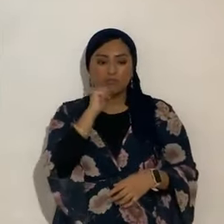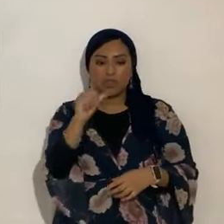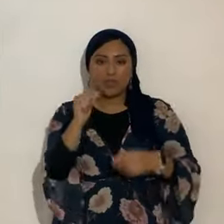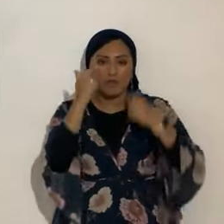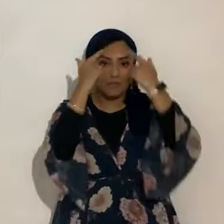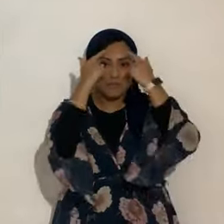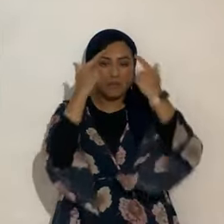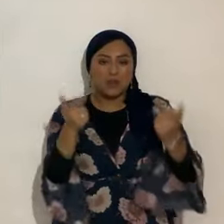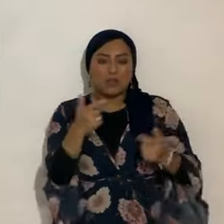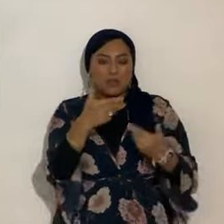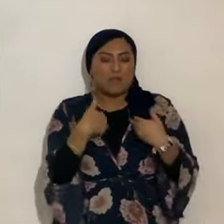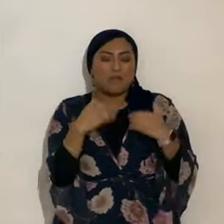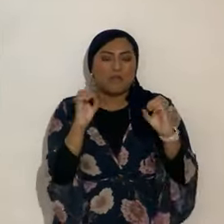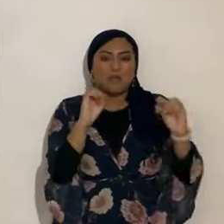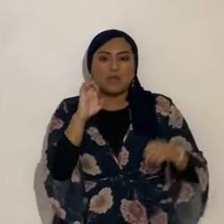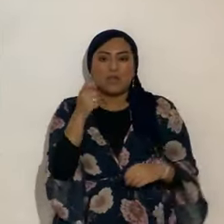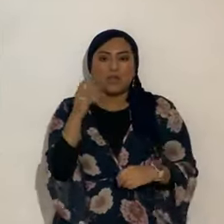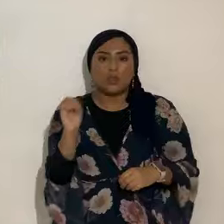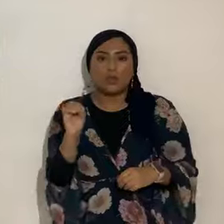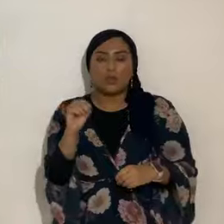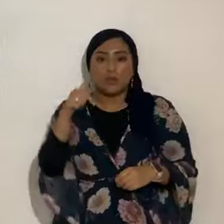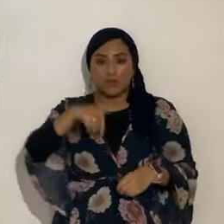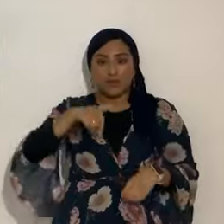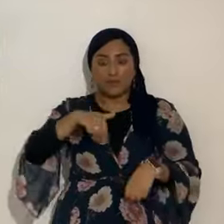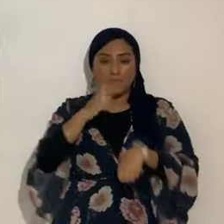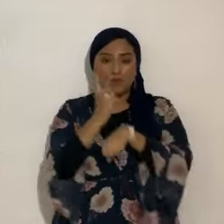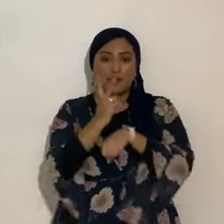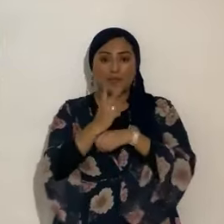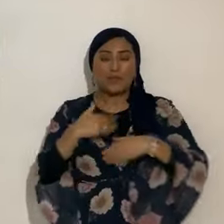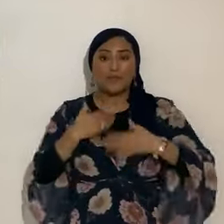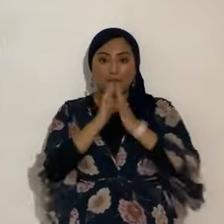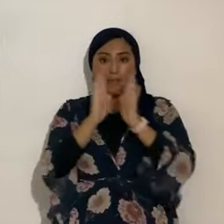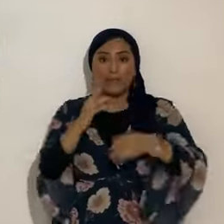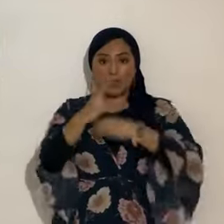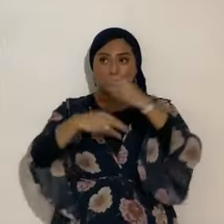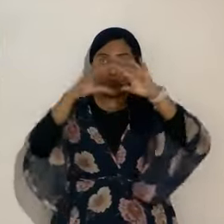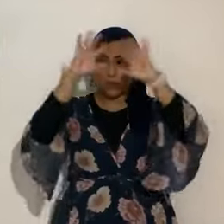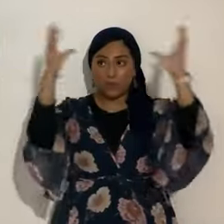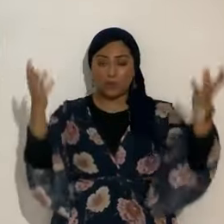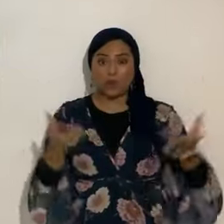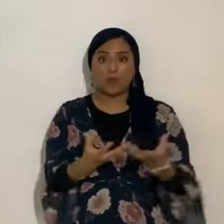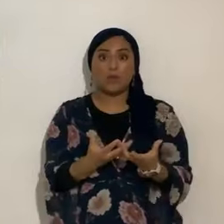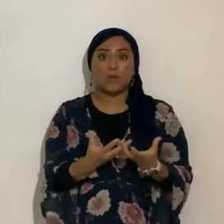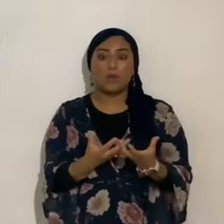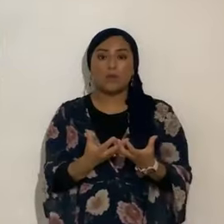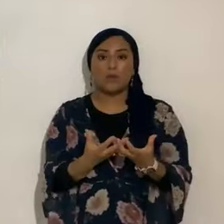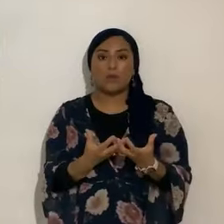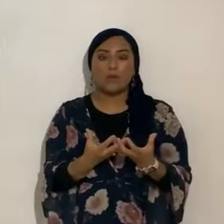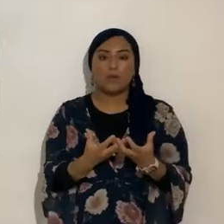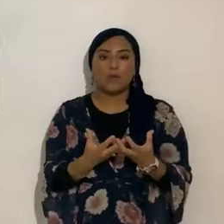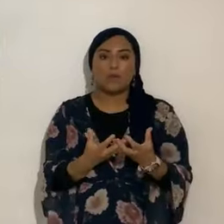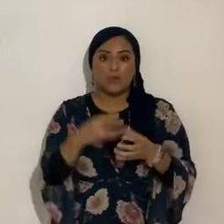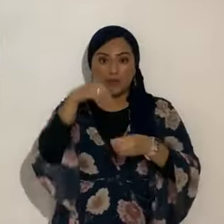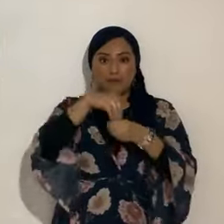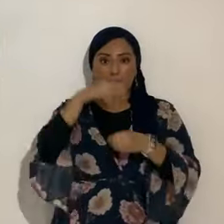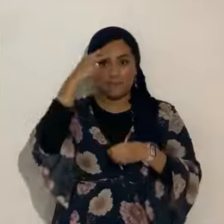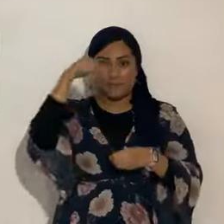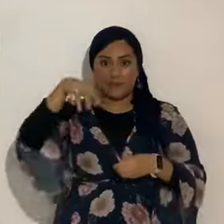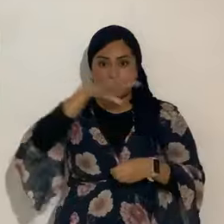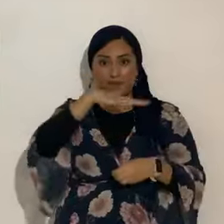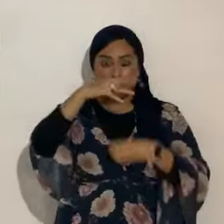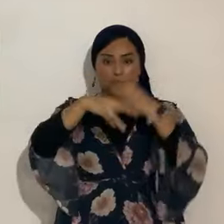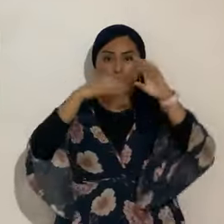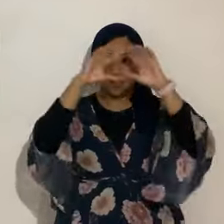orgullosos, no tienen ego. En la congregación Gozo y Paz Mundial, me refiero en el interior de la República y a